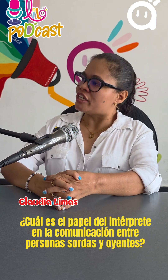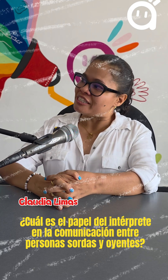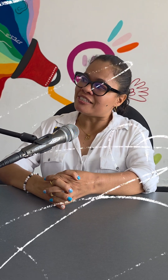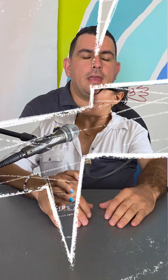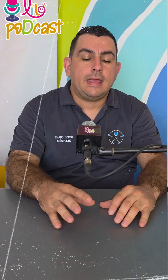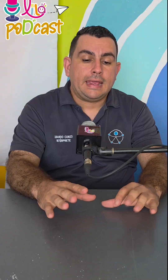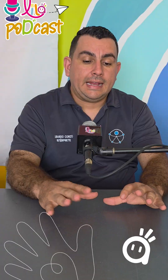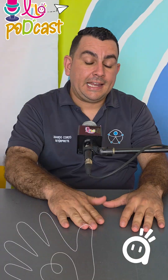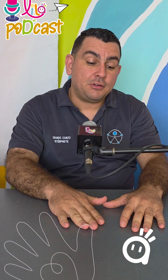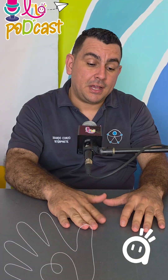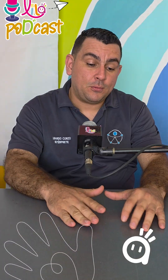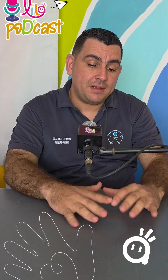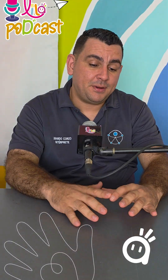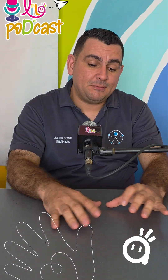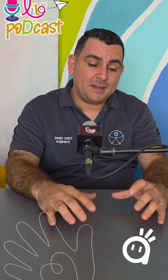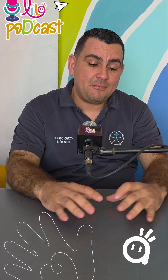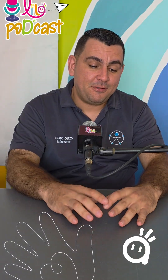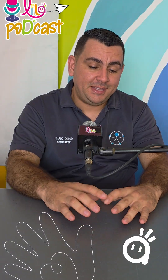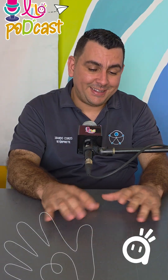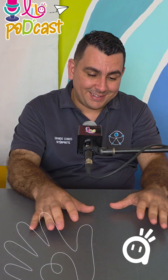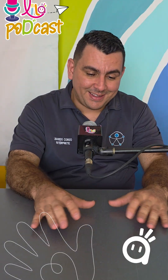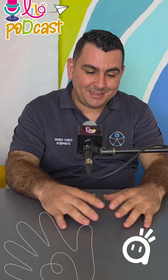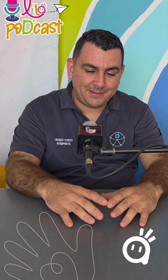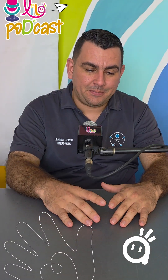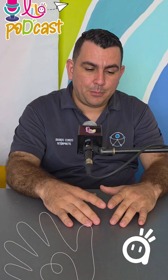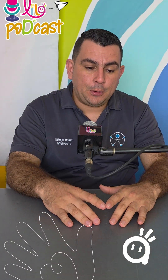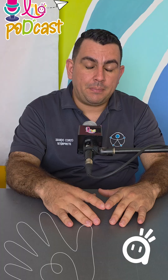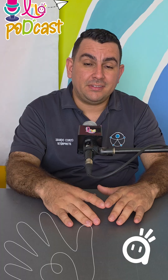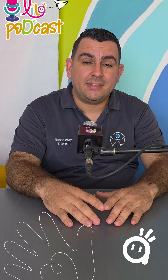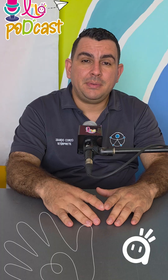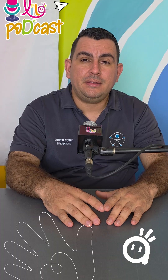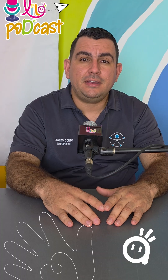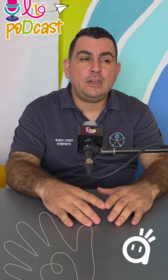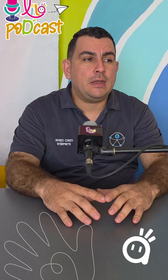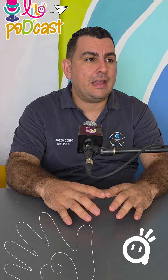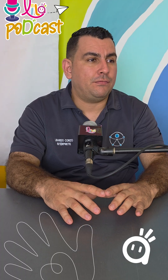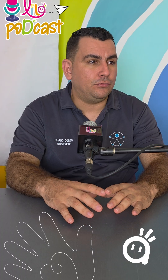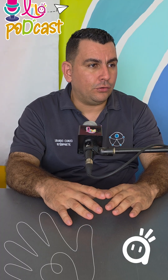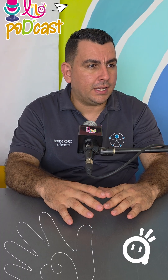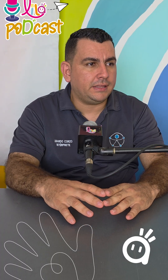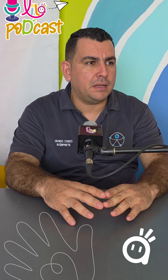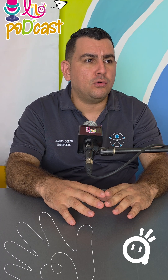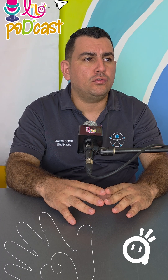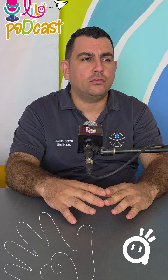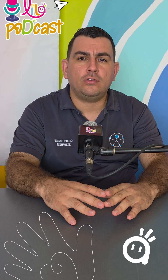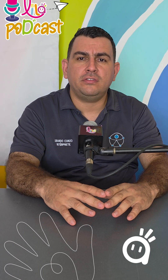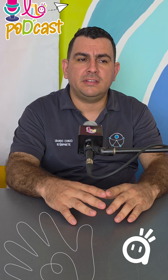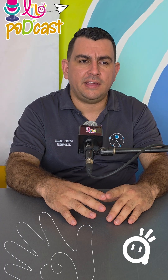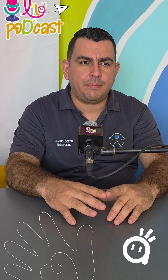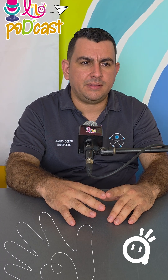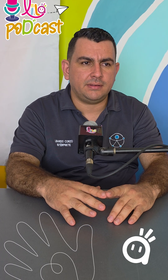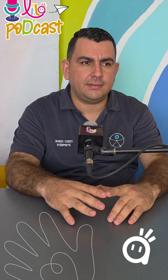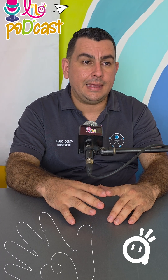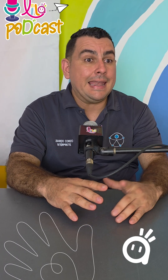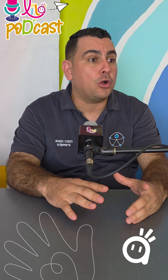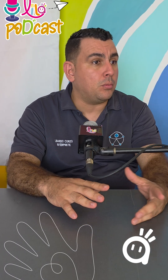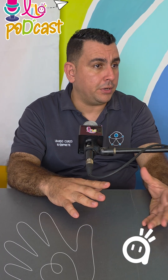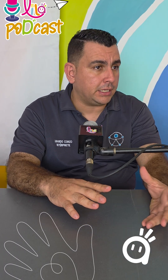oyentes? Claudia, una pregunta muy interesante. Bueno, precisamente la función que tenemos nosotros los intérpretes en la